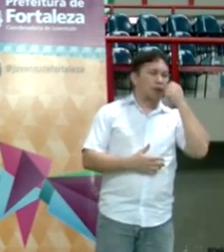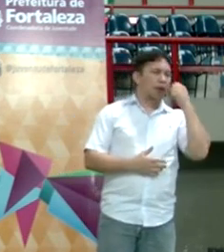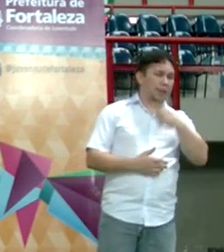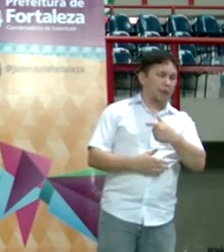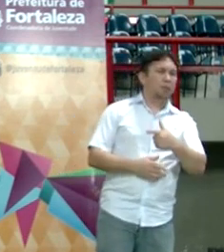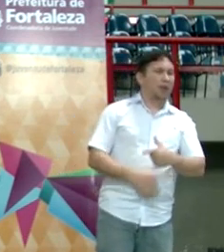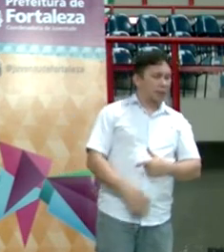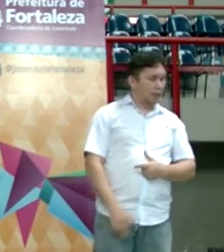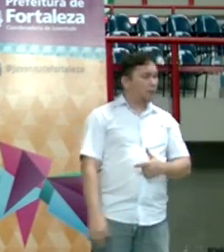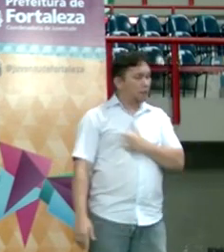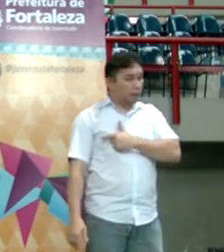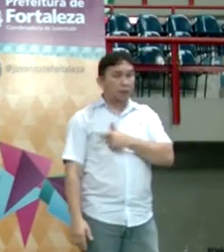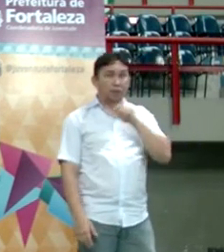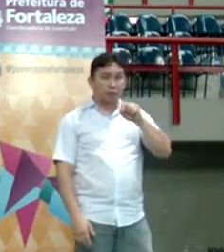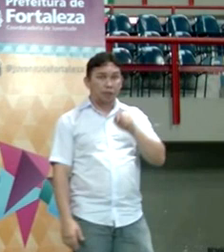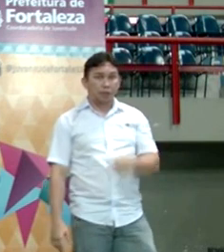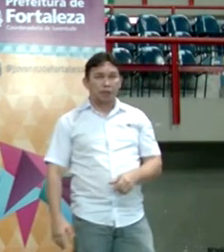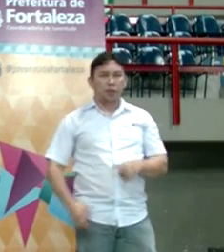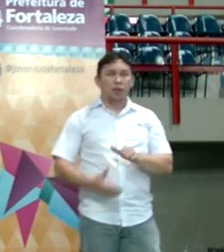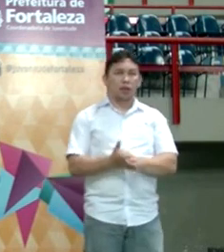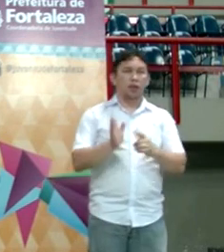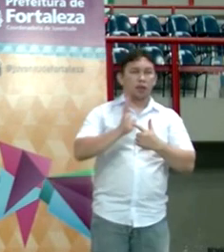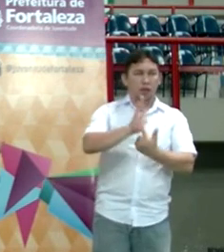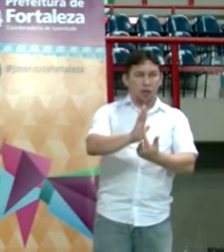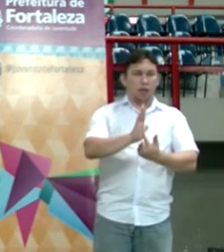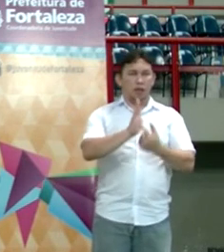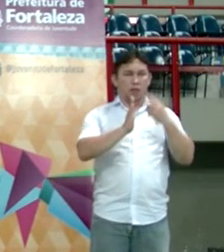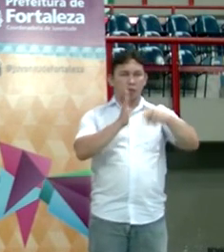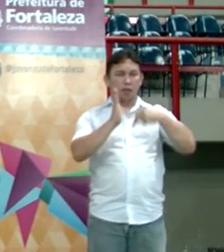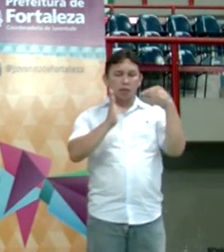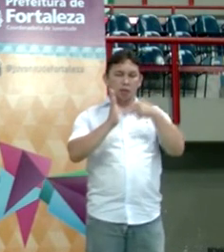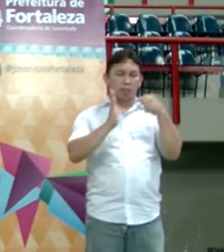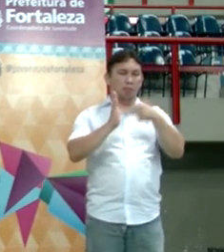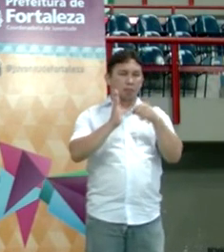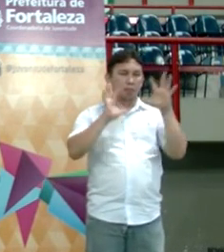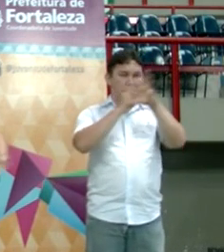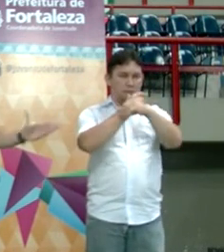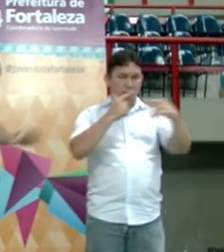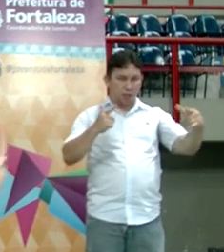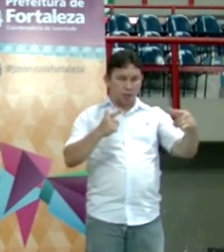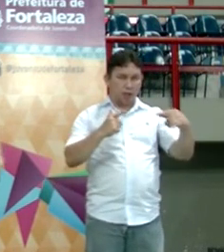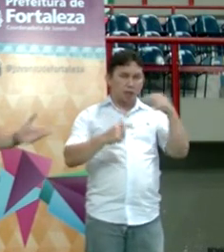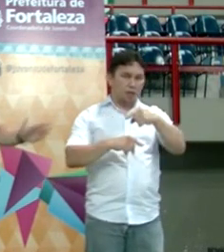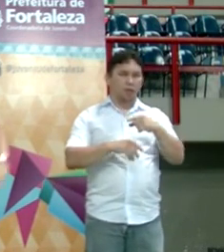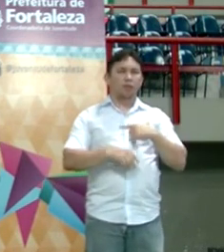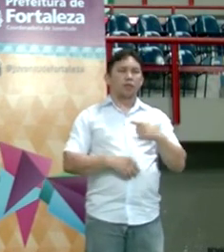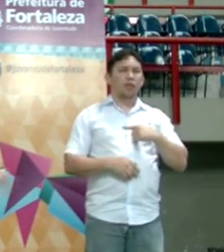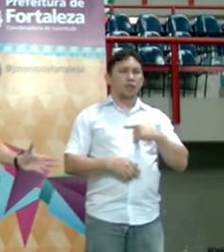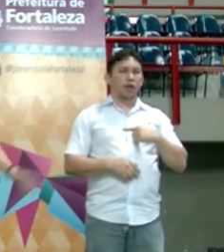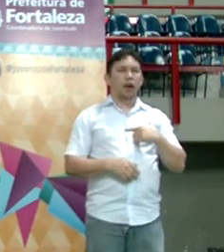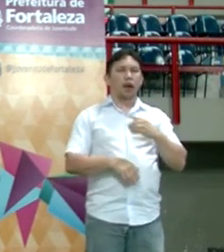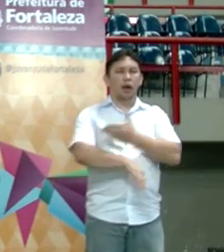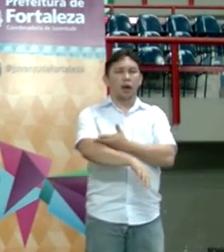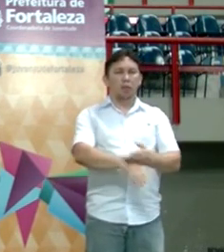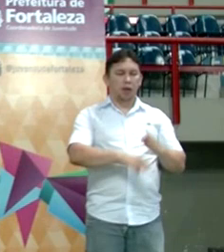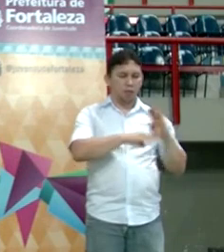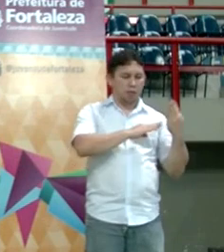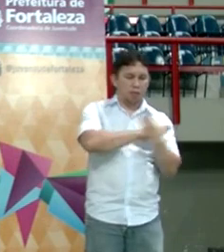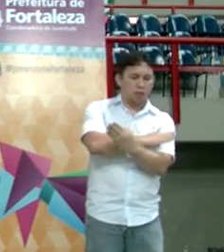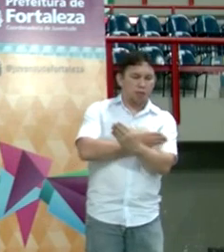mau gosto, mas até o símbolo do animal sul-africano é branco, que é o tubarão branco, que nem branco